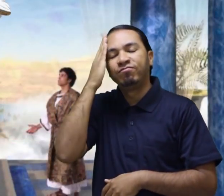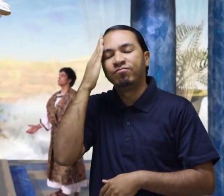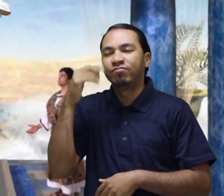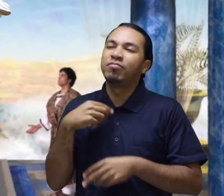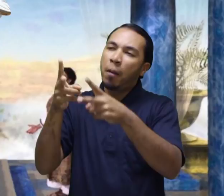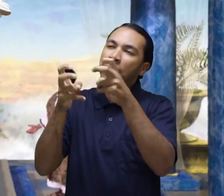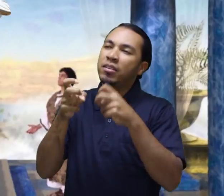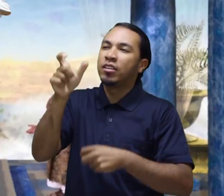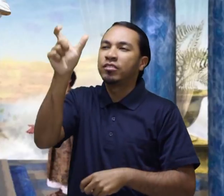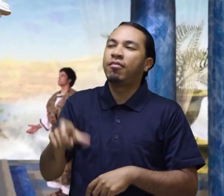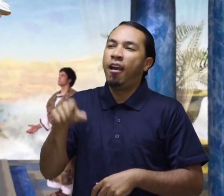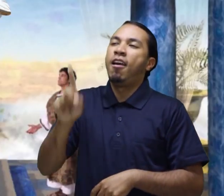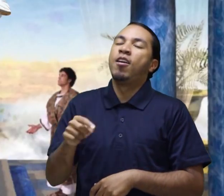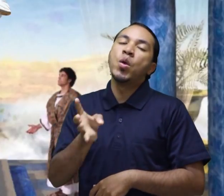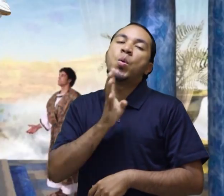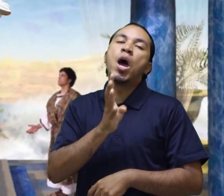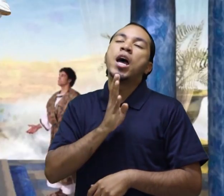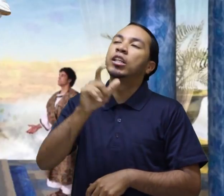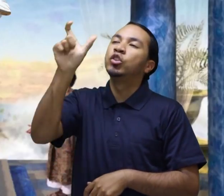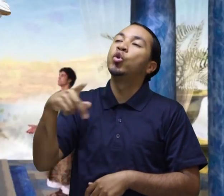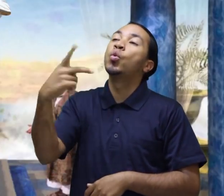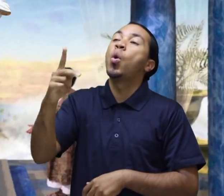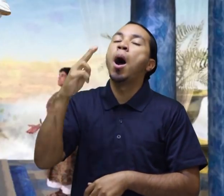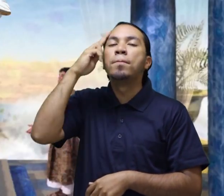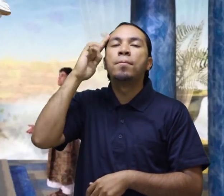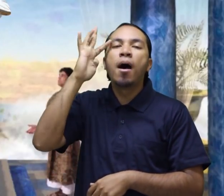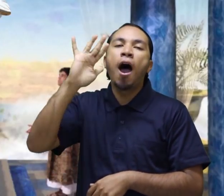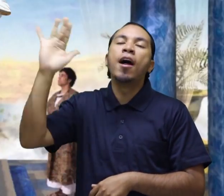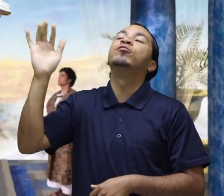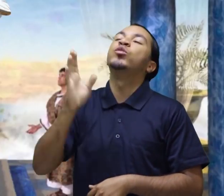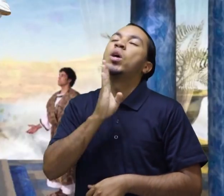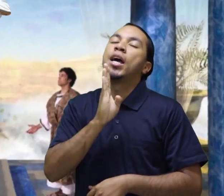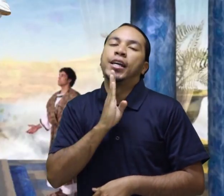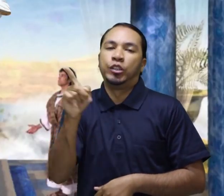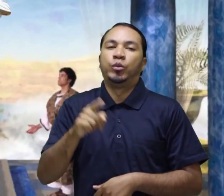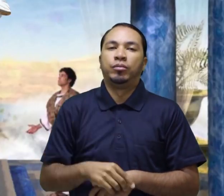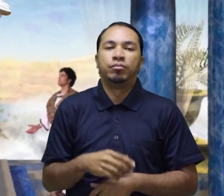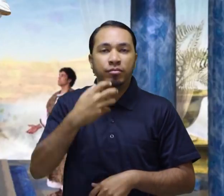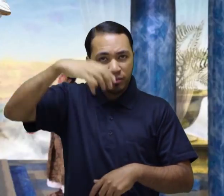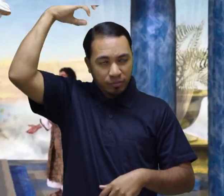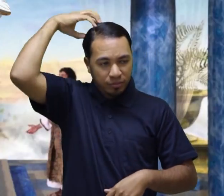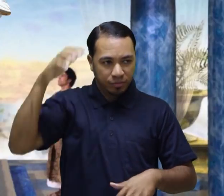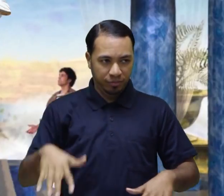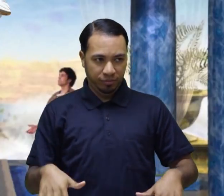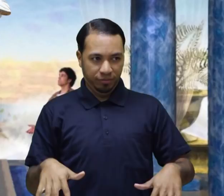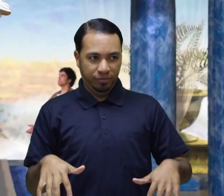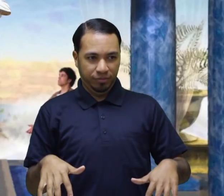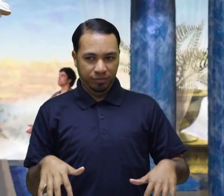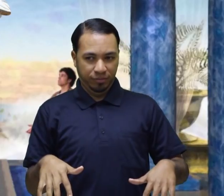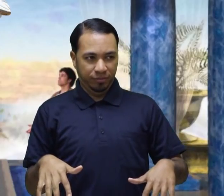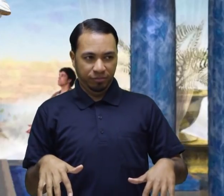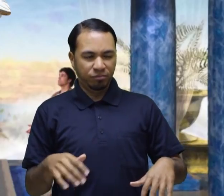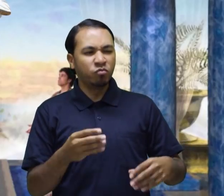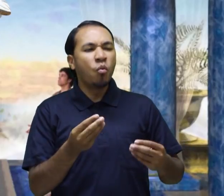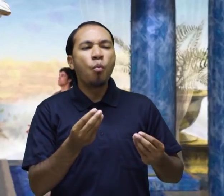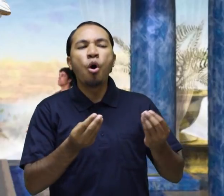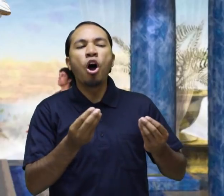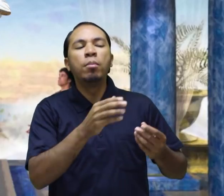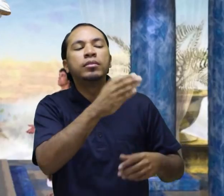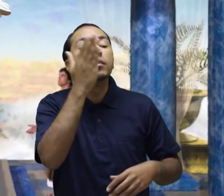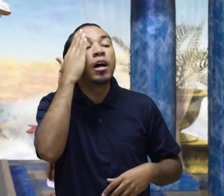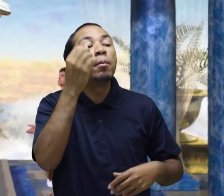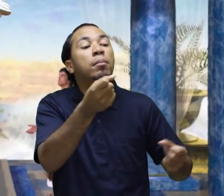trono para explicar o sonho ao rei. Surpreso, o rei aguardou Daniel explicar.